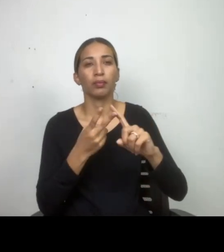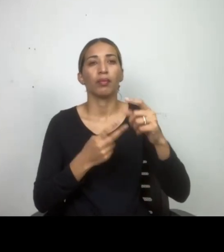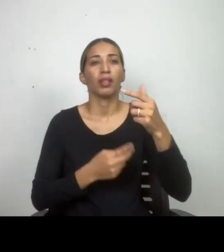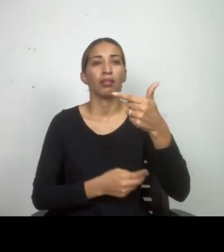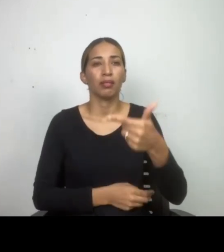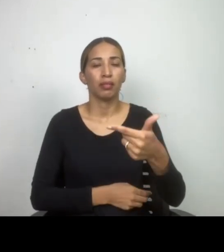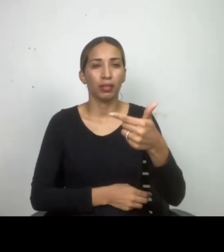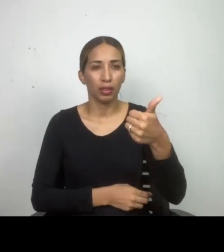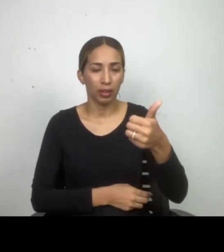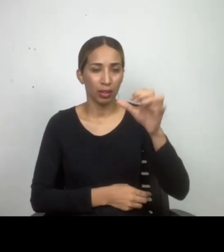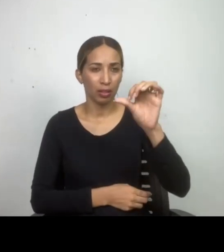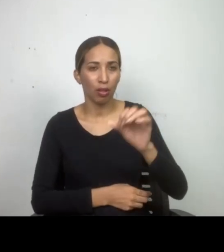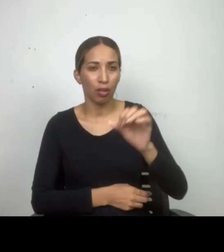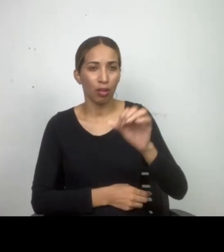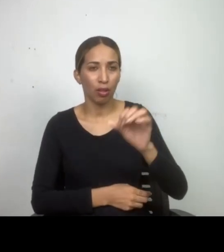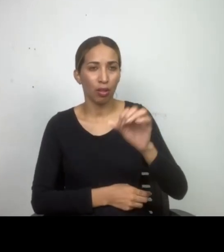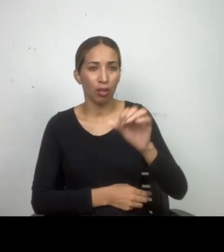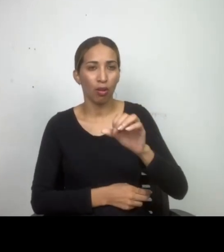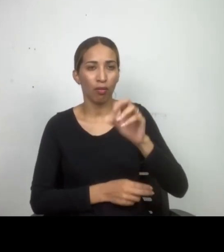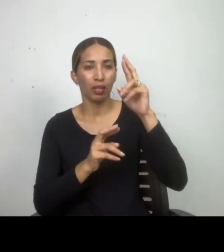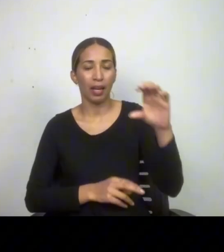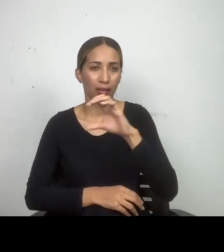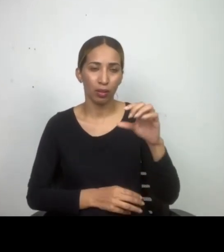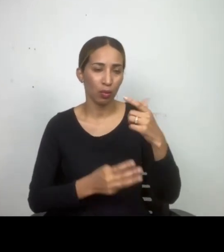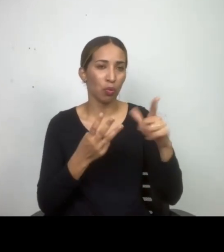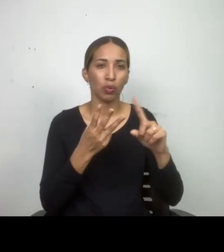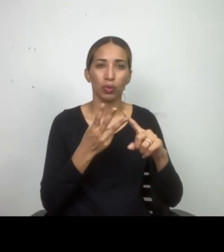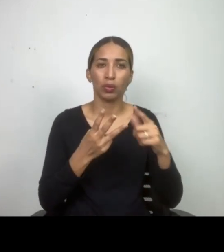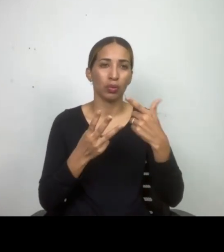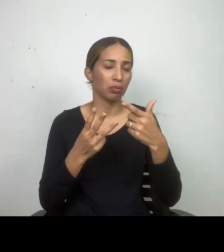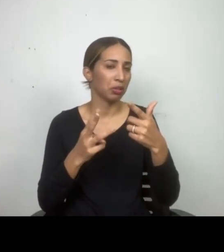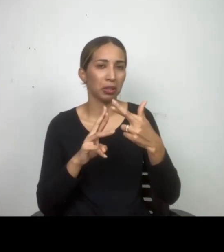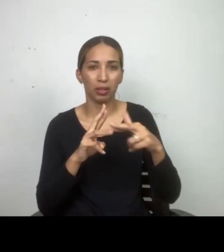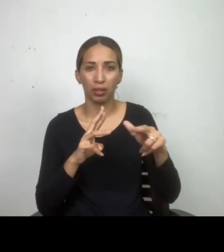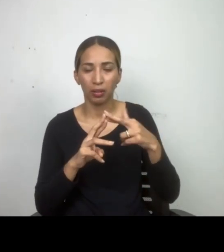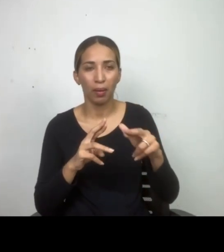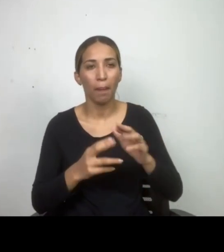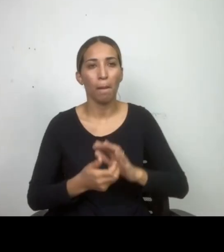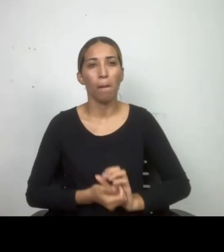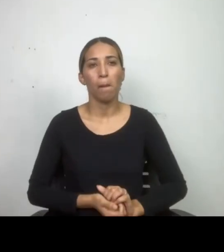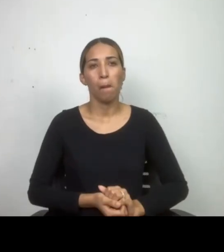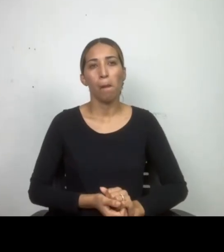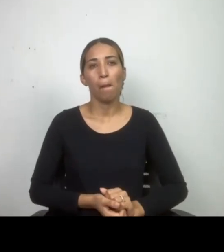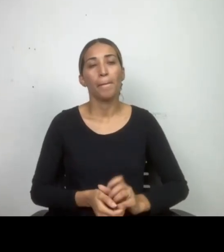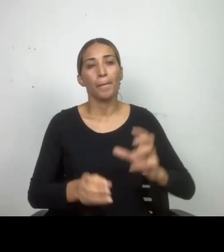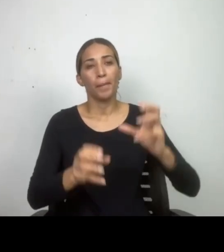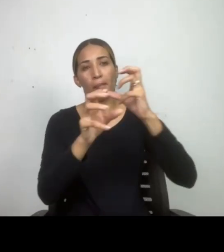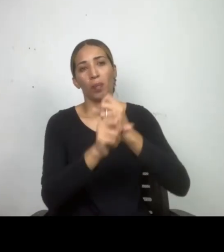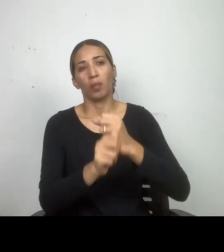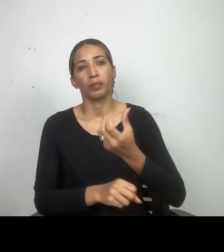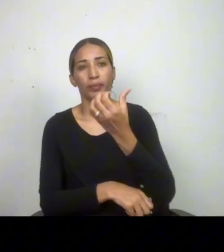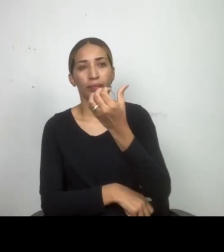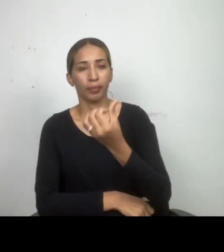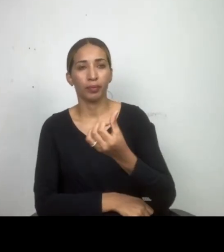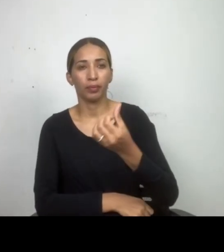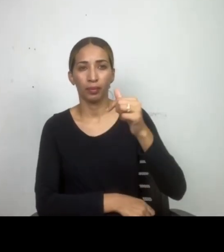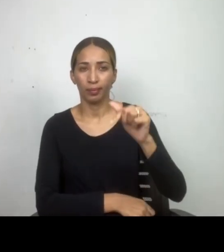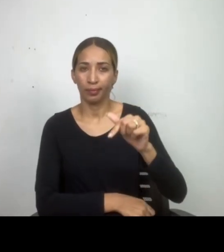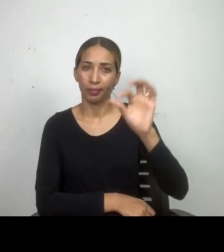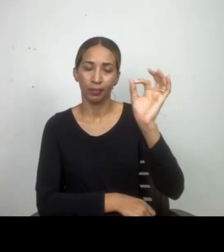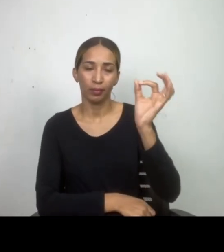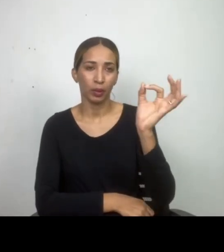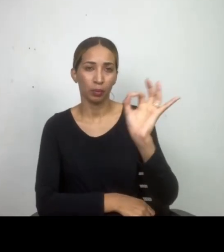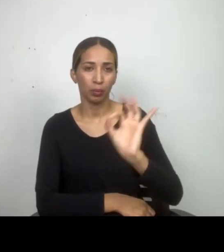religiosa. Ou seja, né, a gente tem aí, vou fazer a conta aqui, 67%